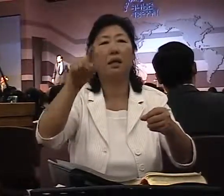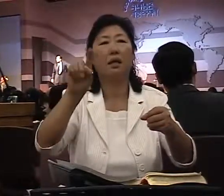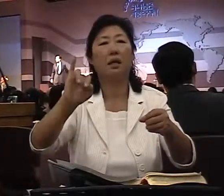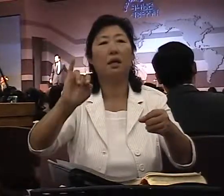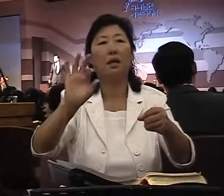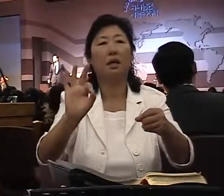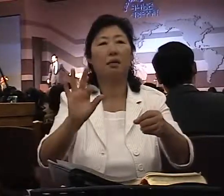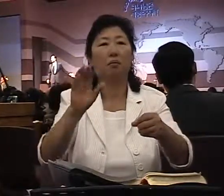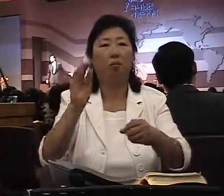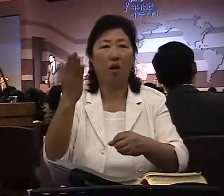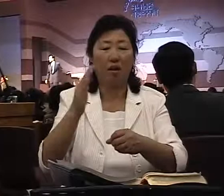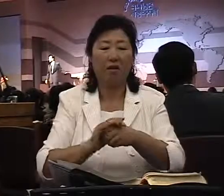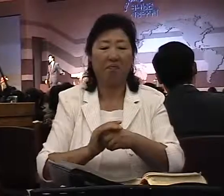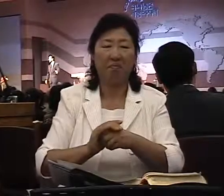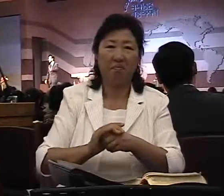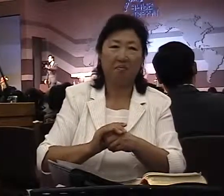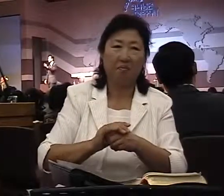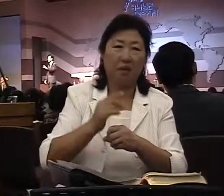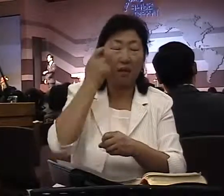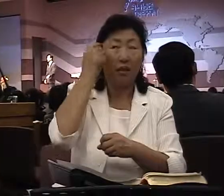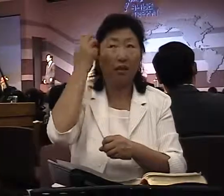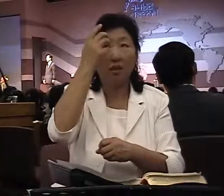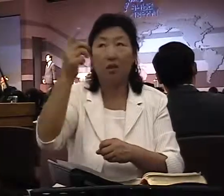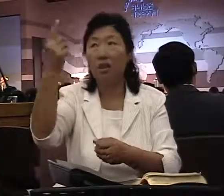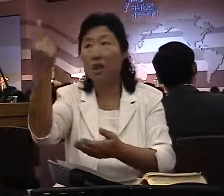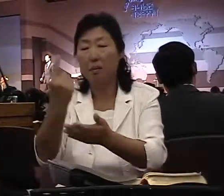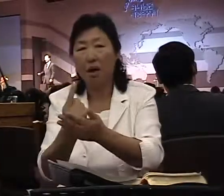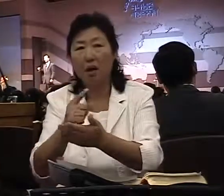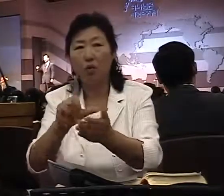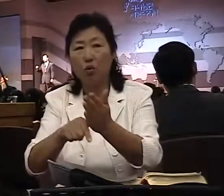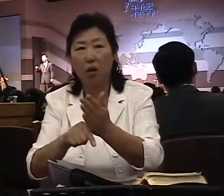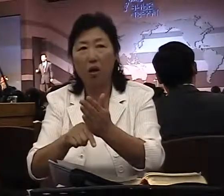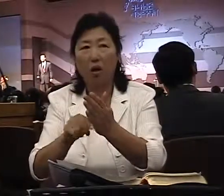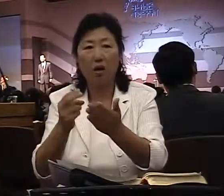없습니다. 성령이 임하는 순간 여호와의 군대가 됩니다.